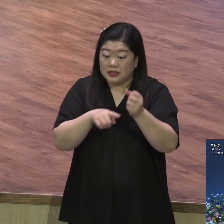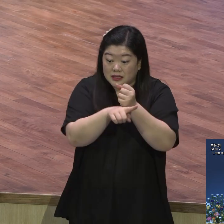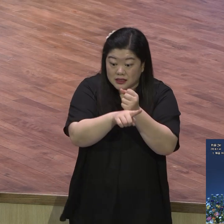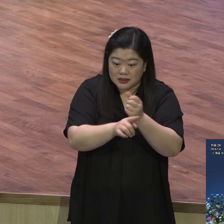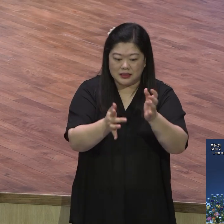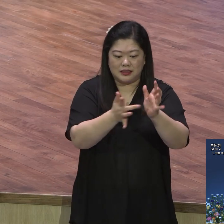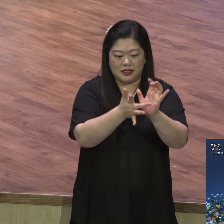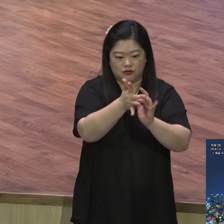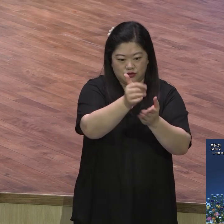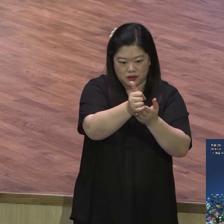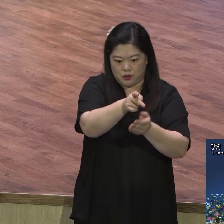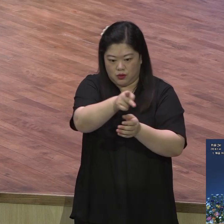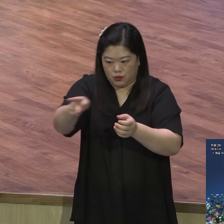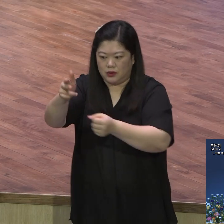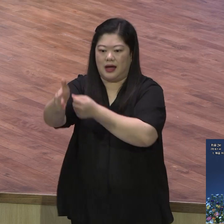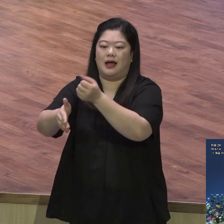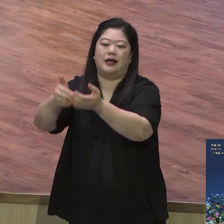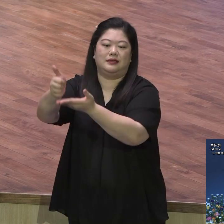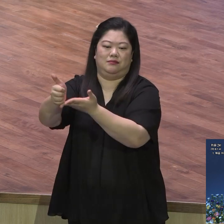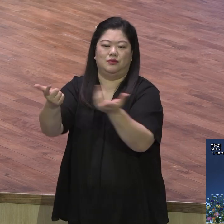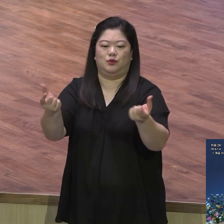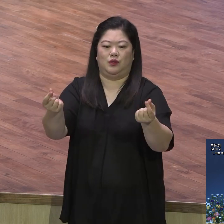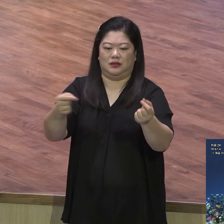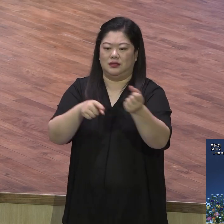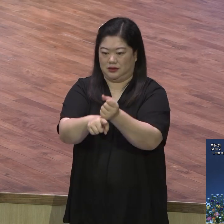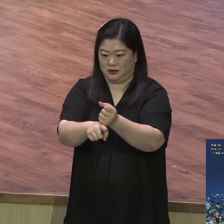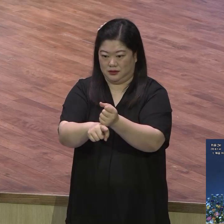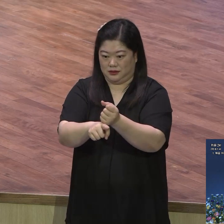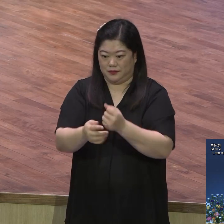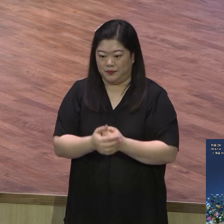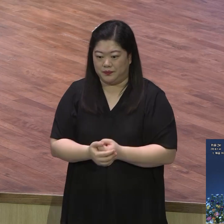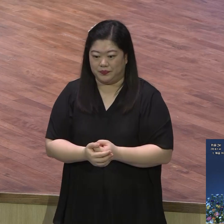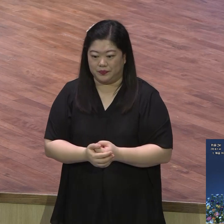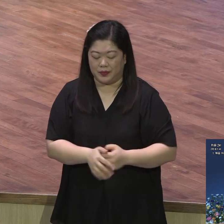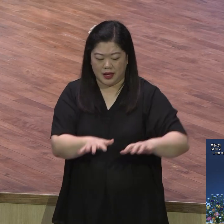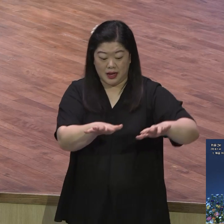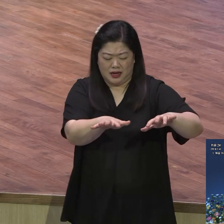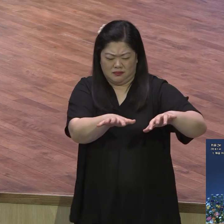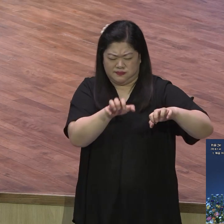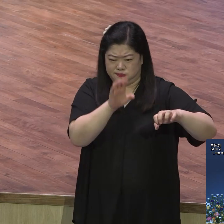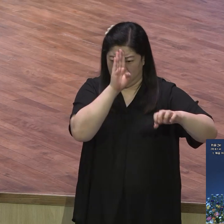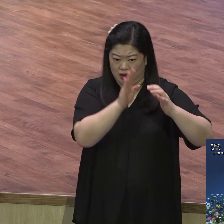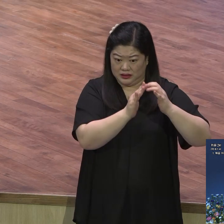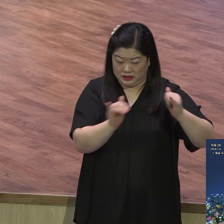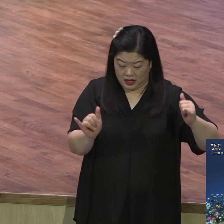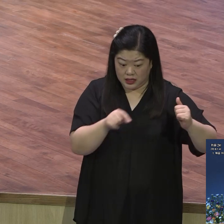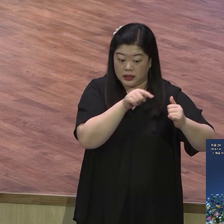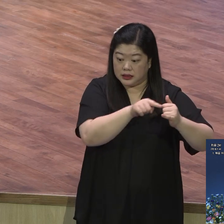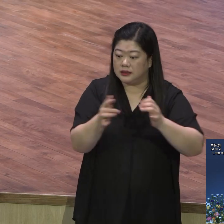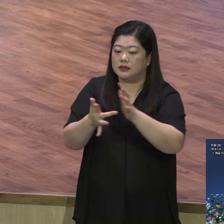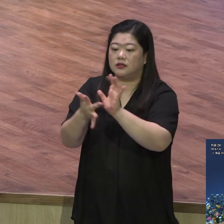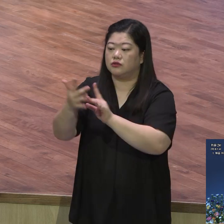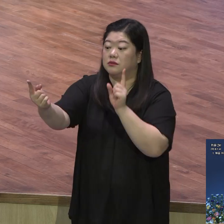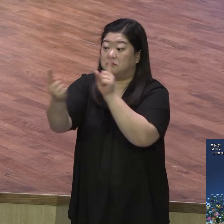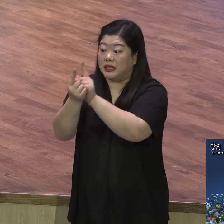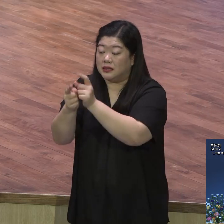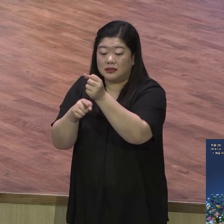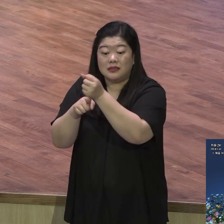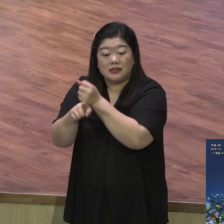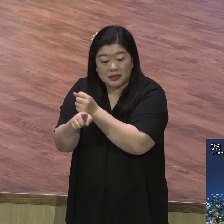강조한 표현입니다. 나병 환자의 치유 사건이 이 강조하는 핵심 중 하나가 뭐냐